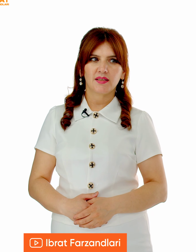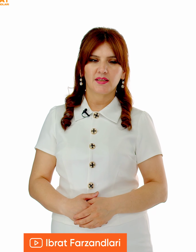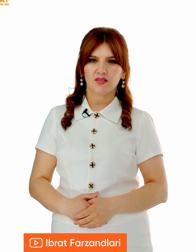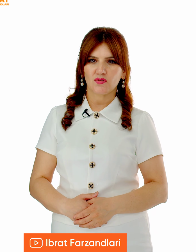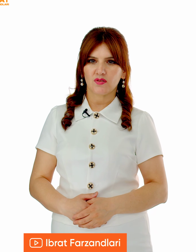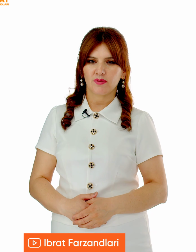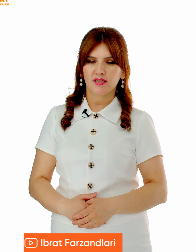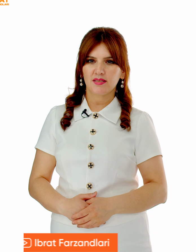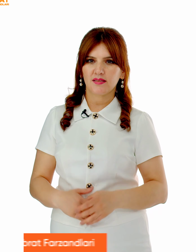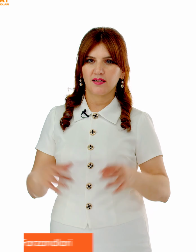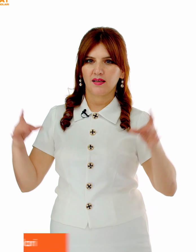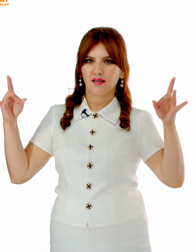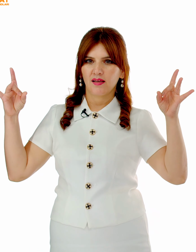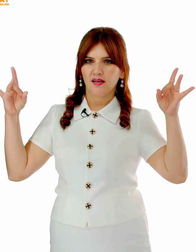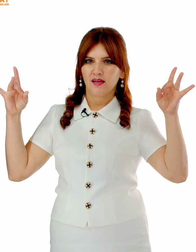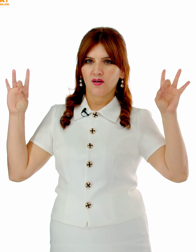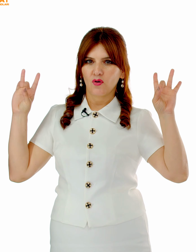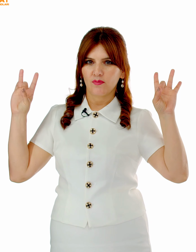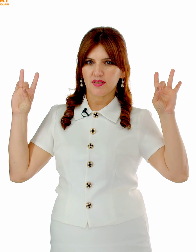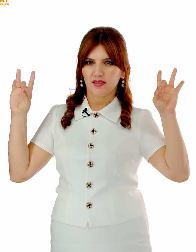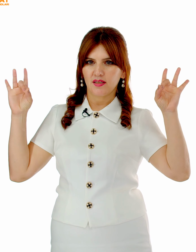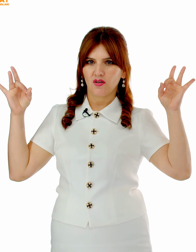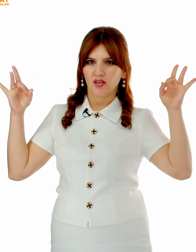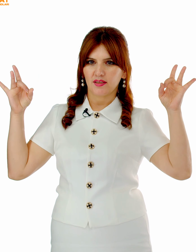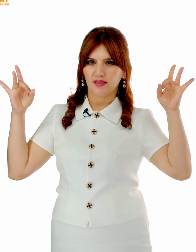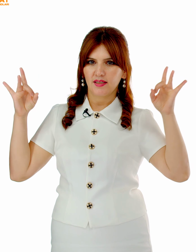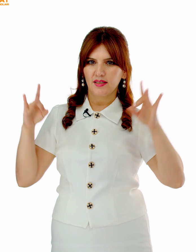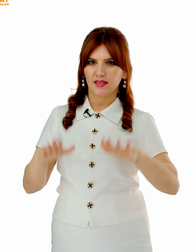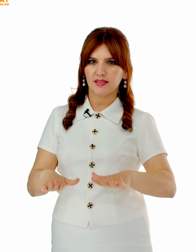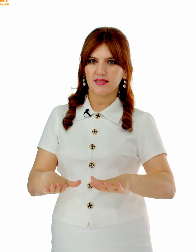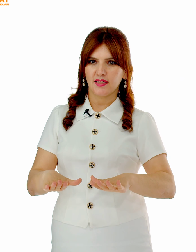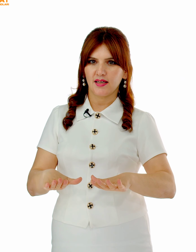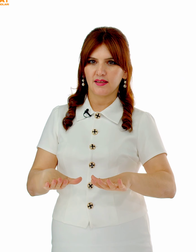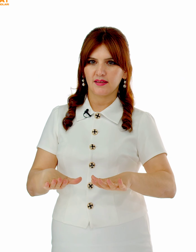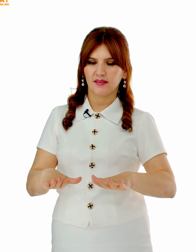Keyingi so'zimiz qo'limiz r holatida restoran.